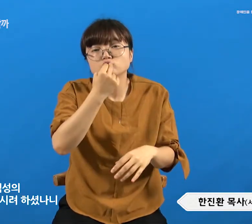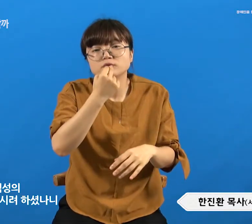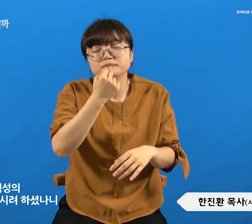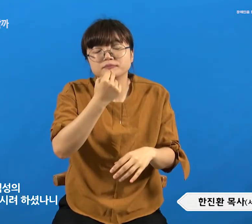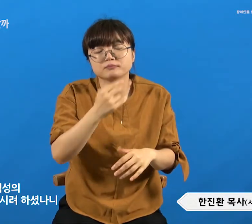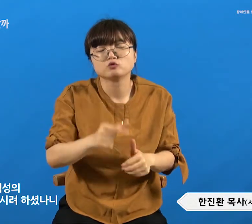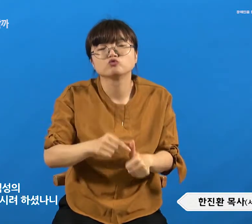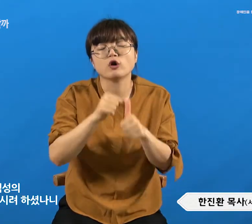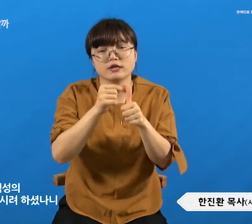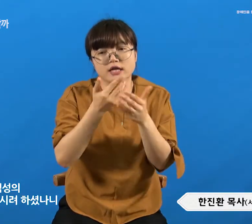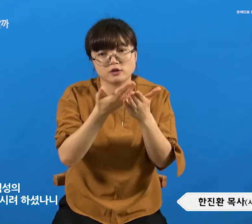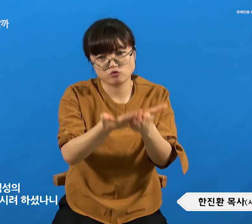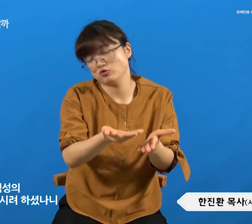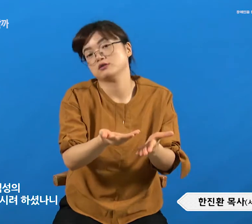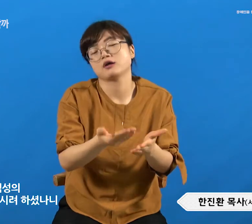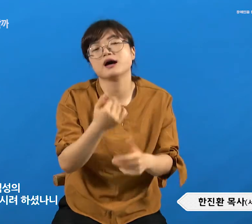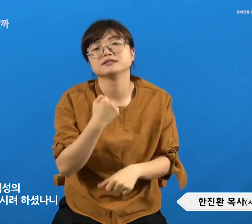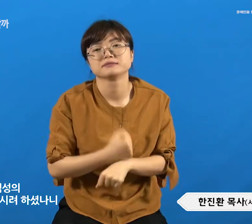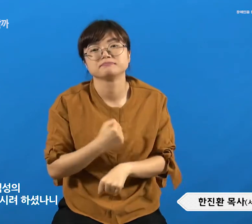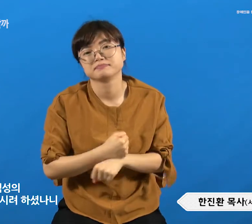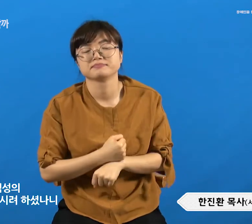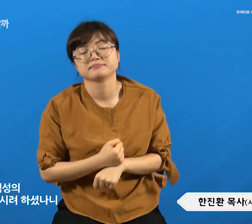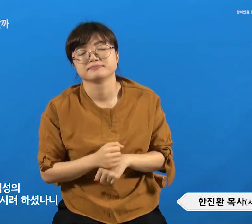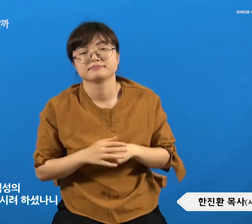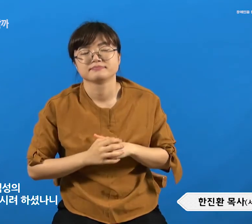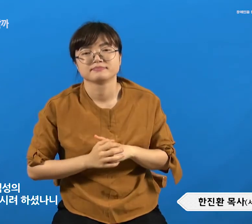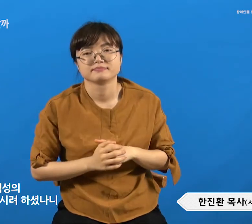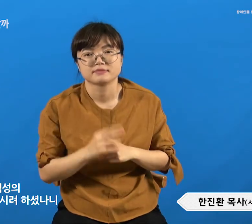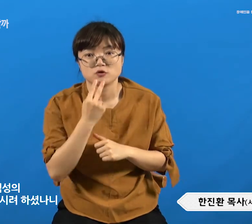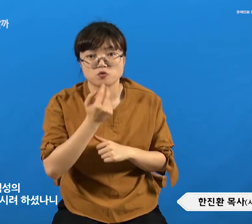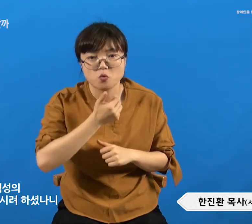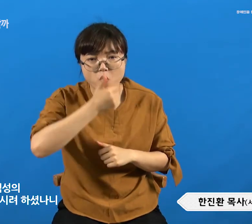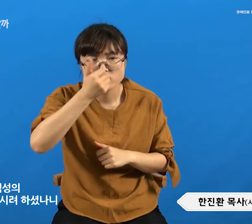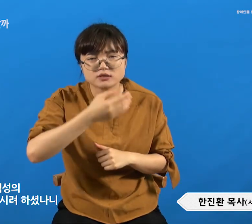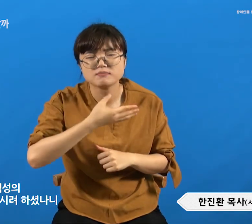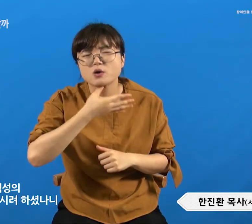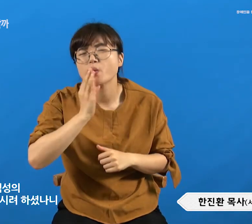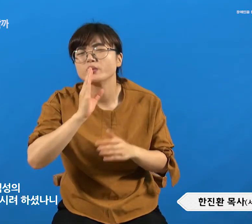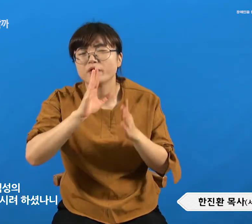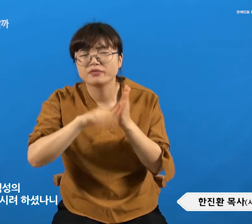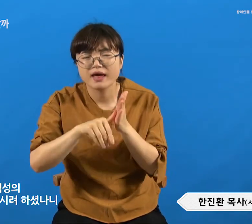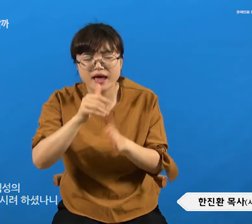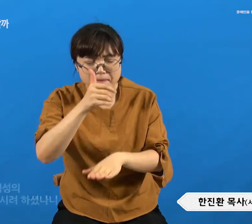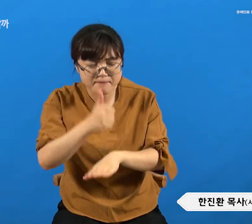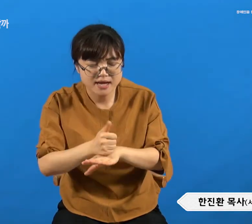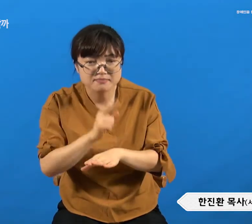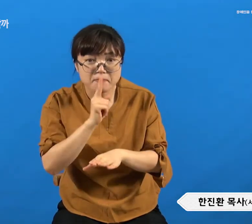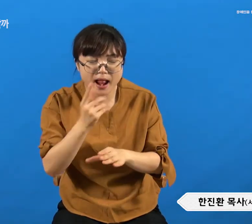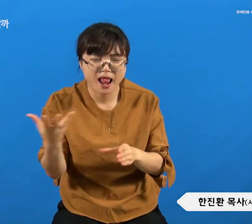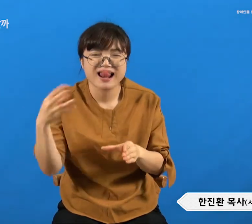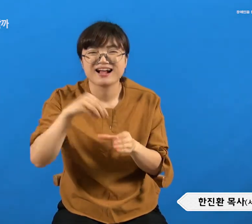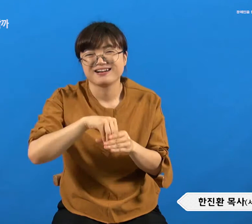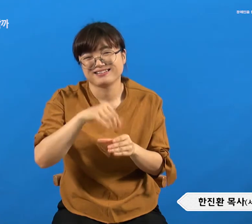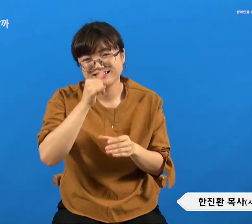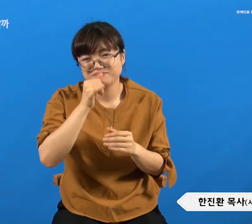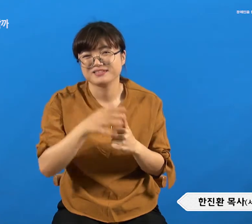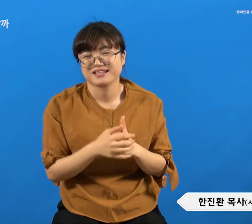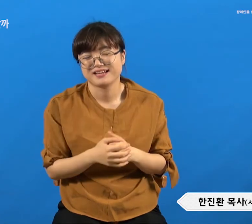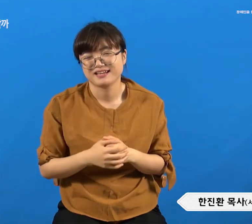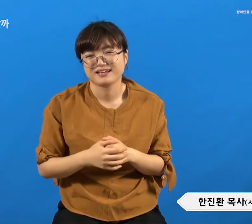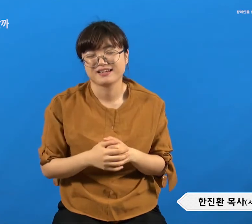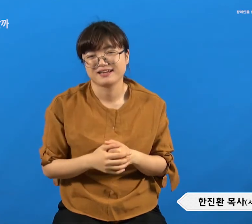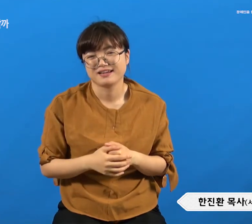생명을 구원하게 하시려 하셨나니. 요셉의 후반전이 이 한마디에 다 압축이 되어